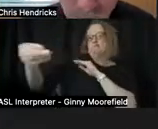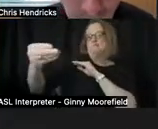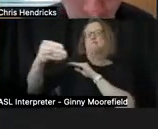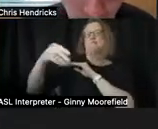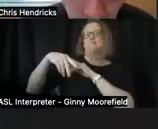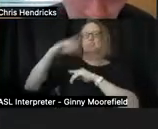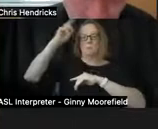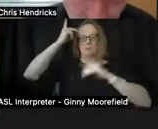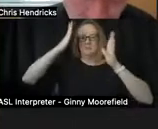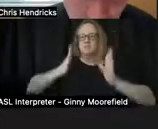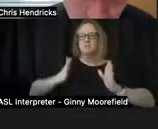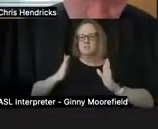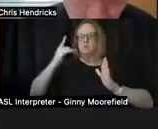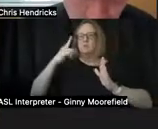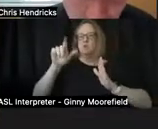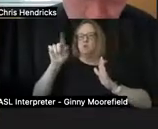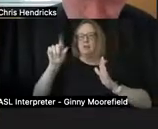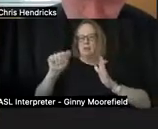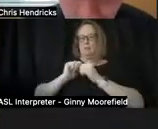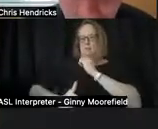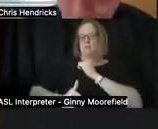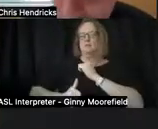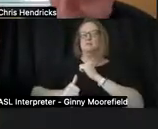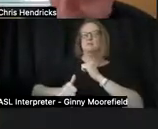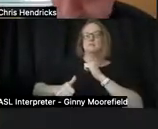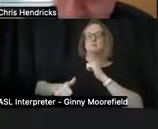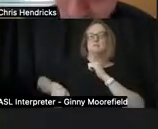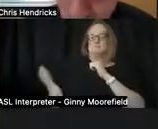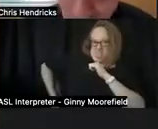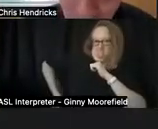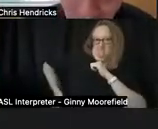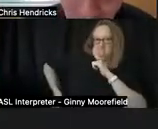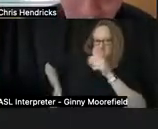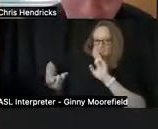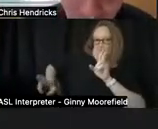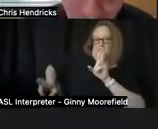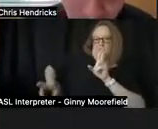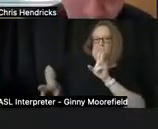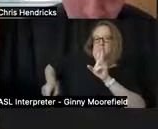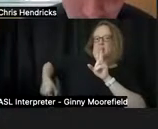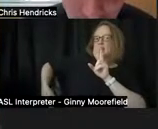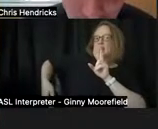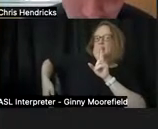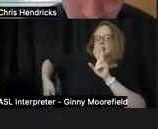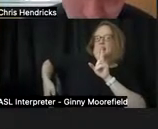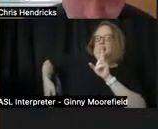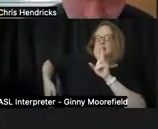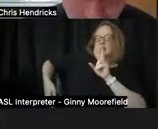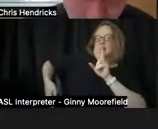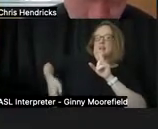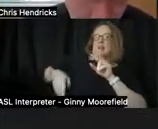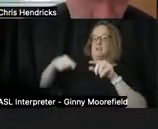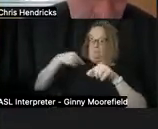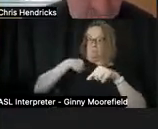lo tenía que dar a los políticos para que se aprobara la ley de derechos de discapacitados y ellos dijeron que esa